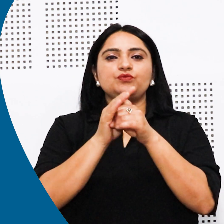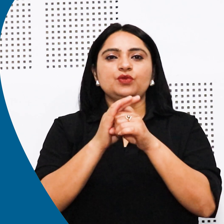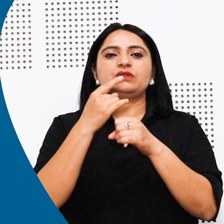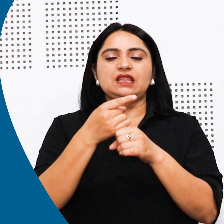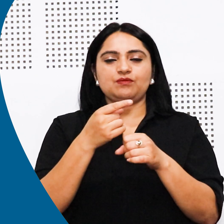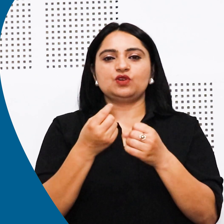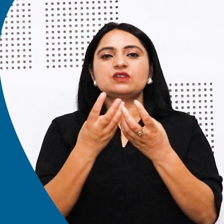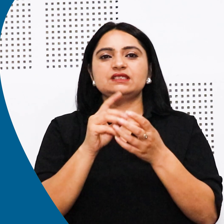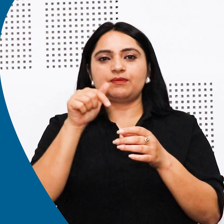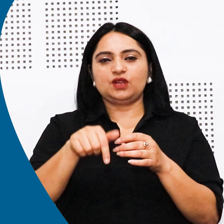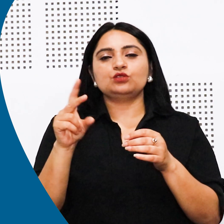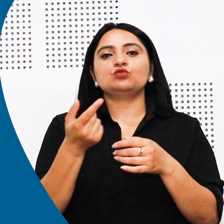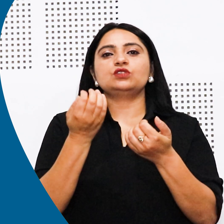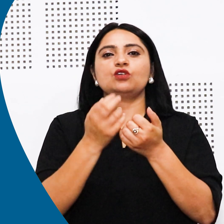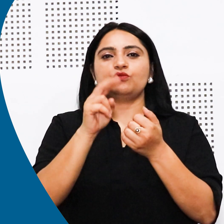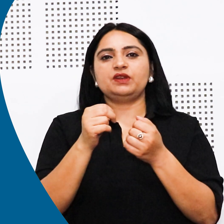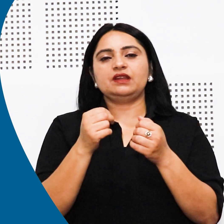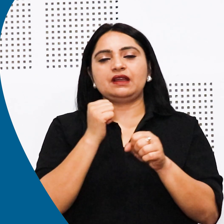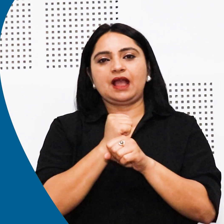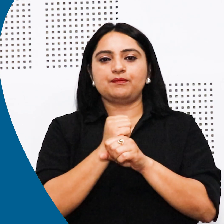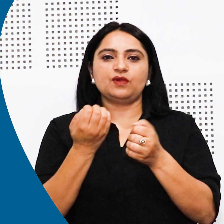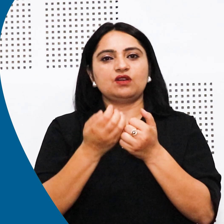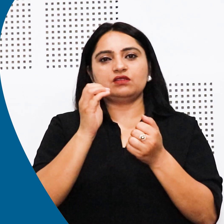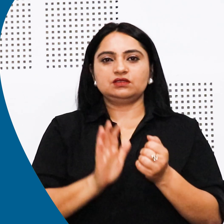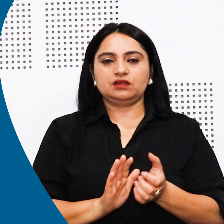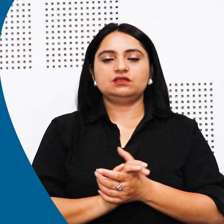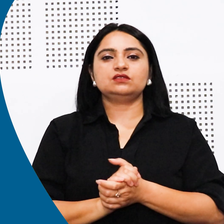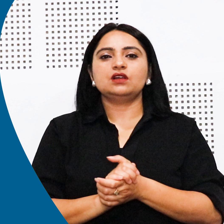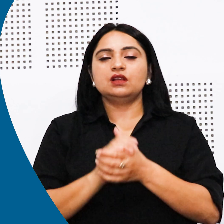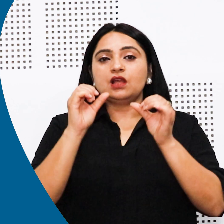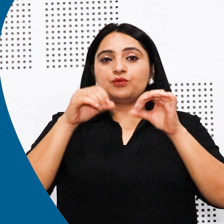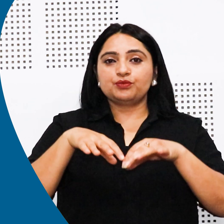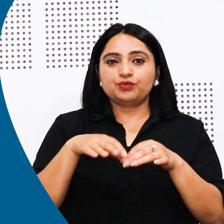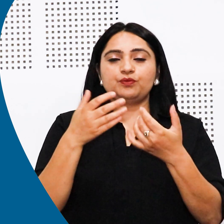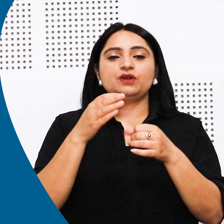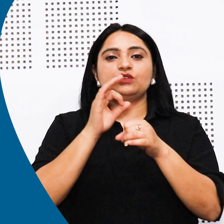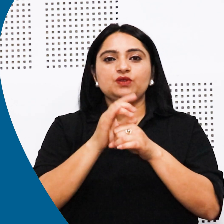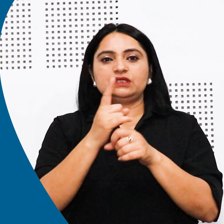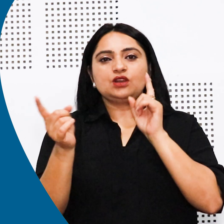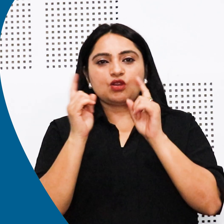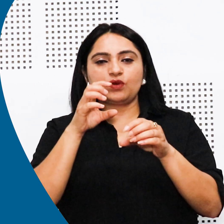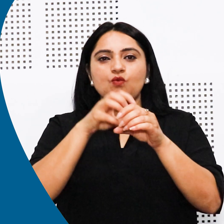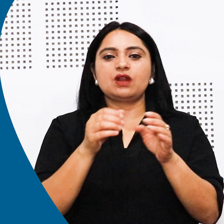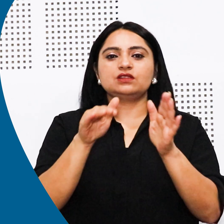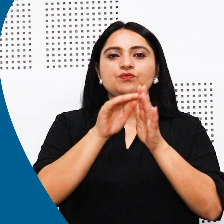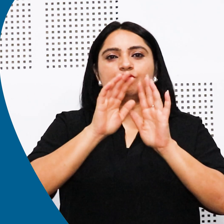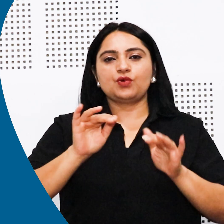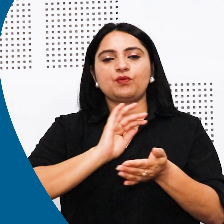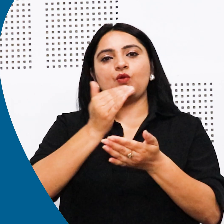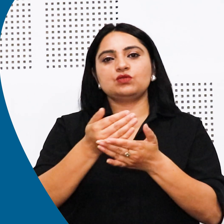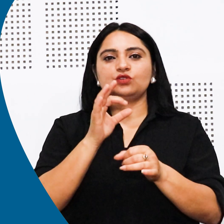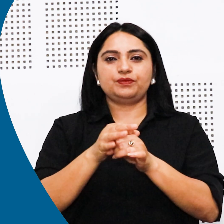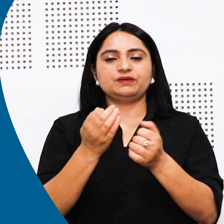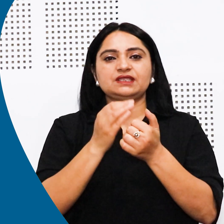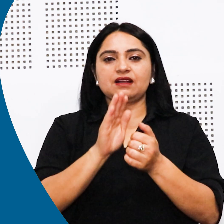तत्काल नगरी नहुने कामहरू फन्डबाट गर्न सकिन्छ। विपद व्यवस्थापनका लागि नगरपालिका र वडा तहमा छुट्टा छुट्टै कोषको व्यवस्था गरिएको